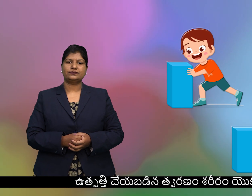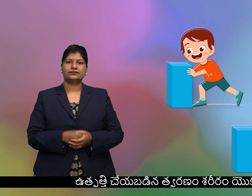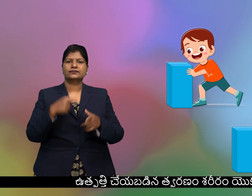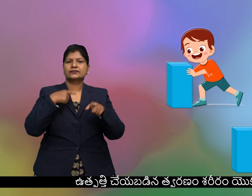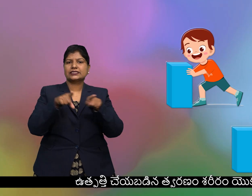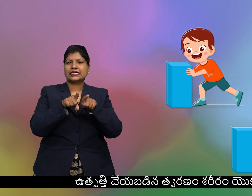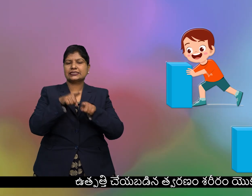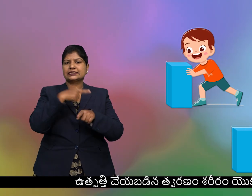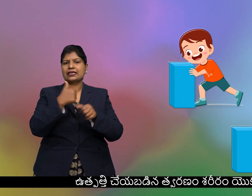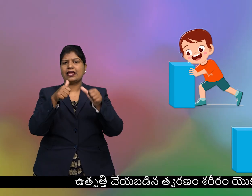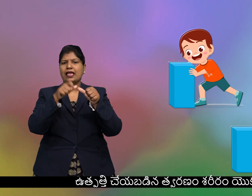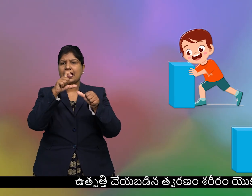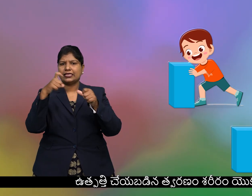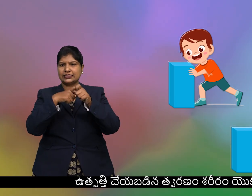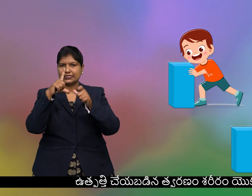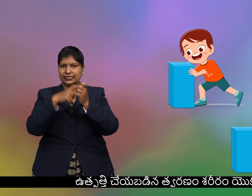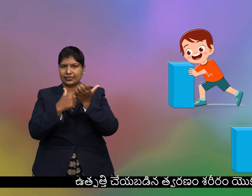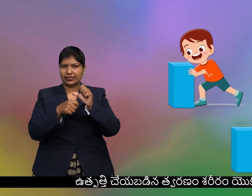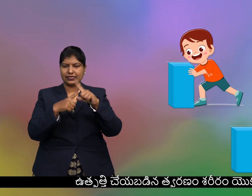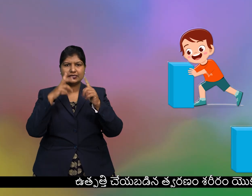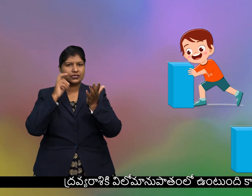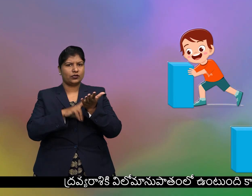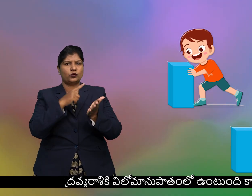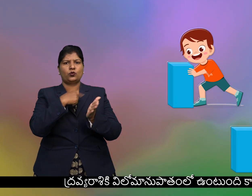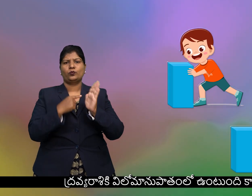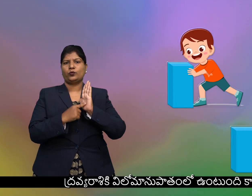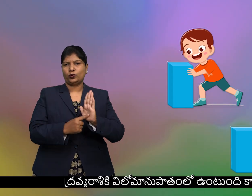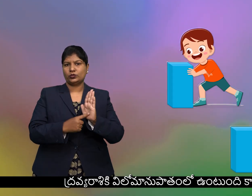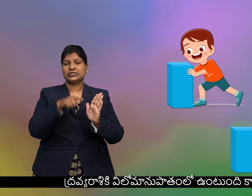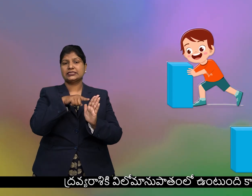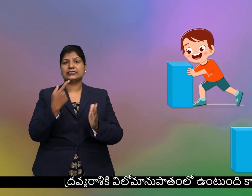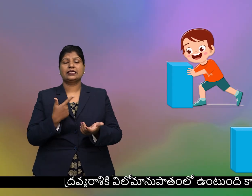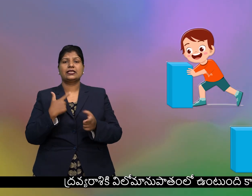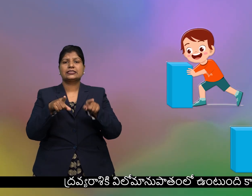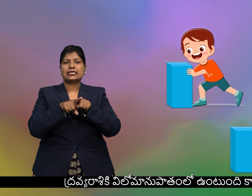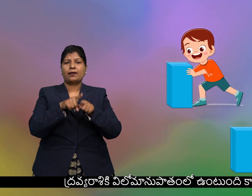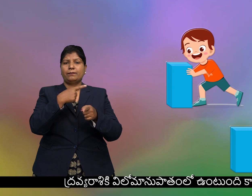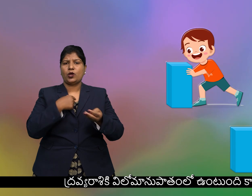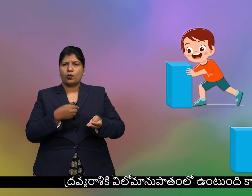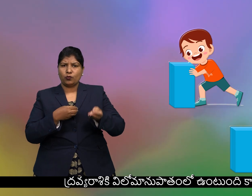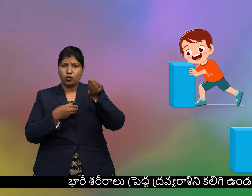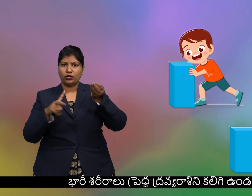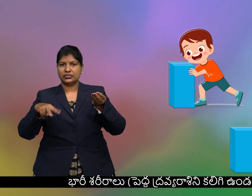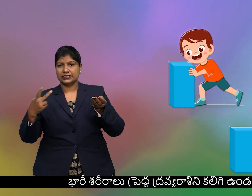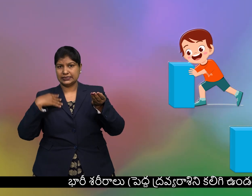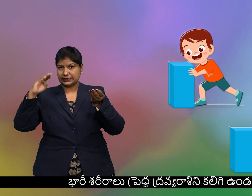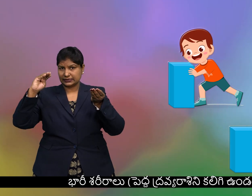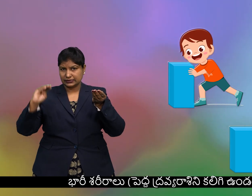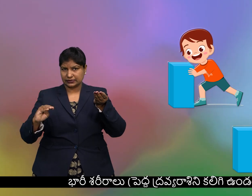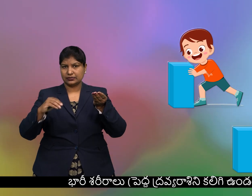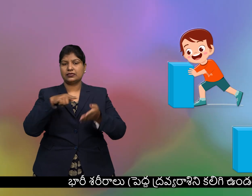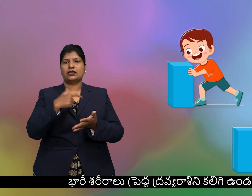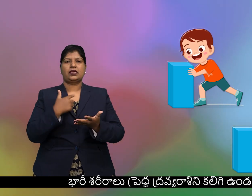ఉత్పత్తి చేయబడిన త్వరణం శరీరం యొక్క ద్రవ్యరాశికి విలోమానుపాతంలో ఉంటుంది. కాబట్టి